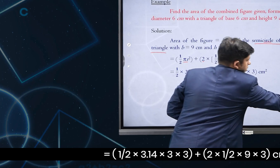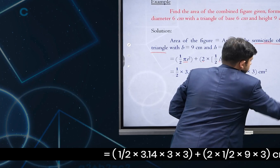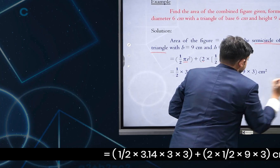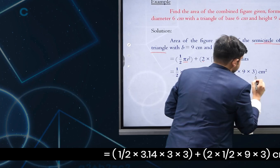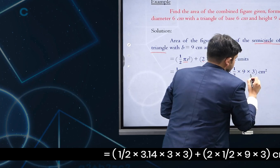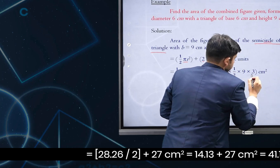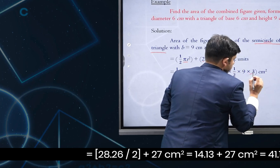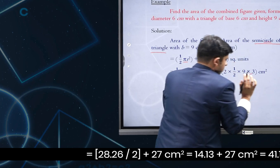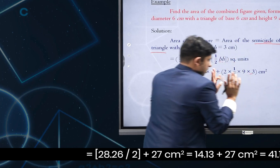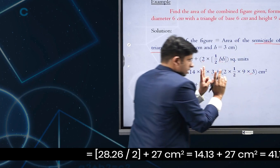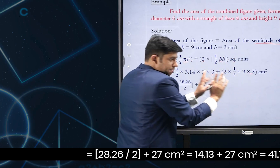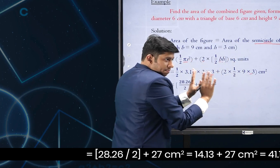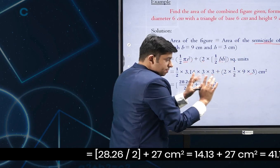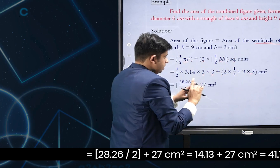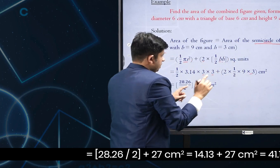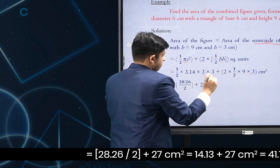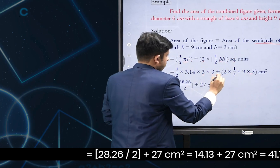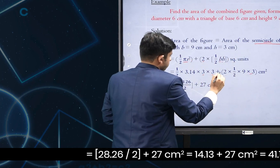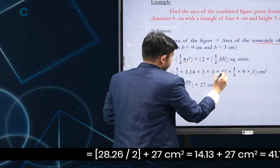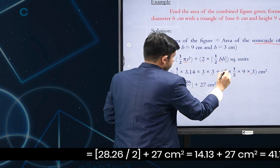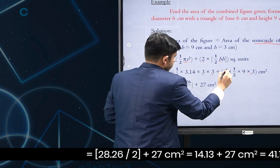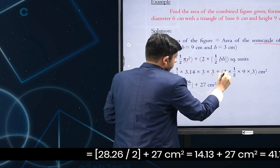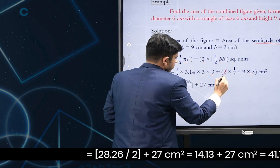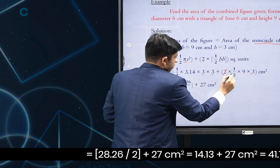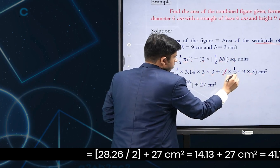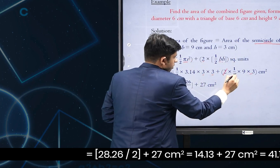2. ஈடு சதுர அடைப்புக்குறிக்குள்